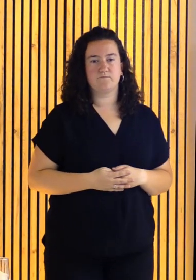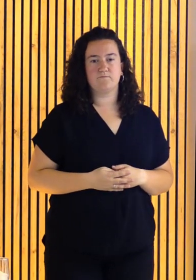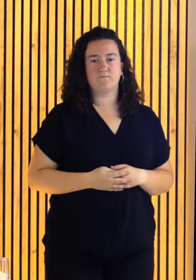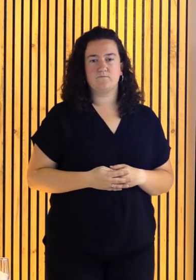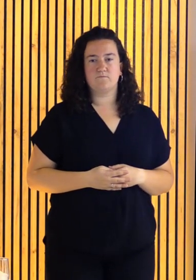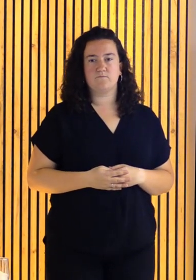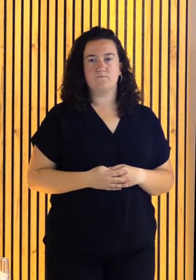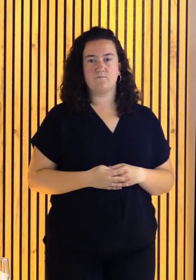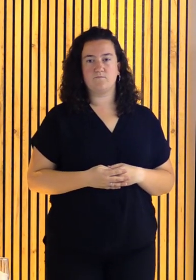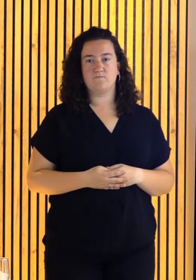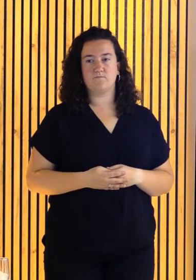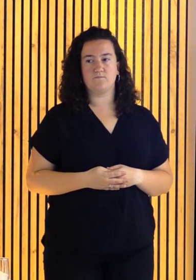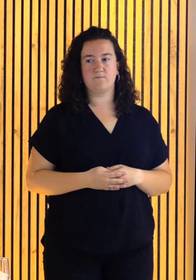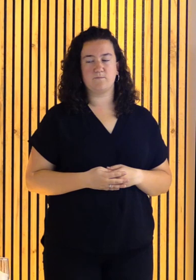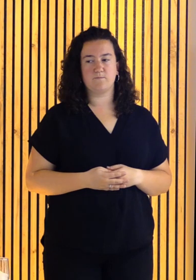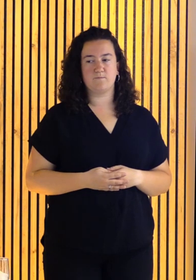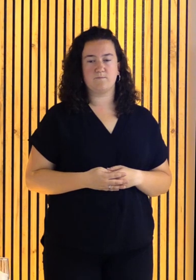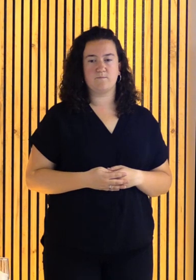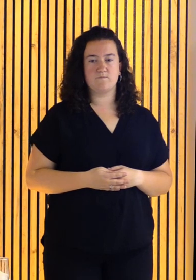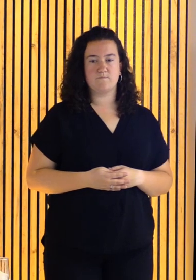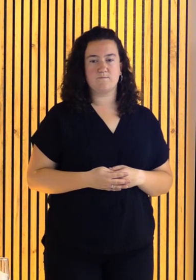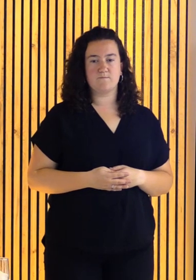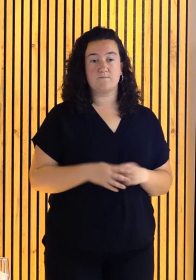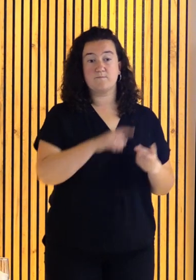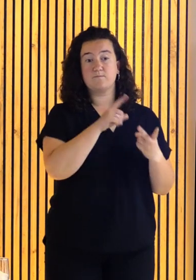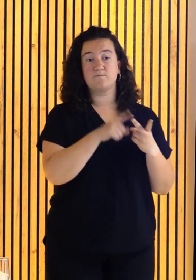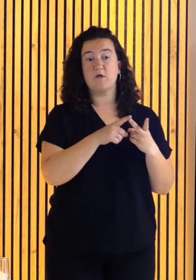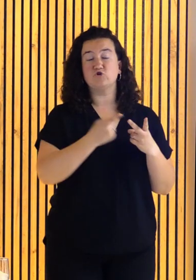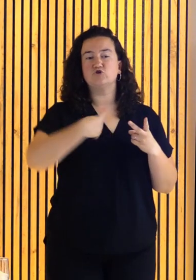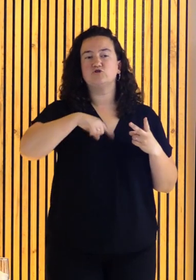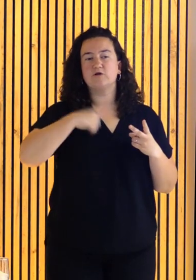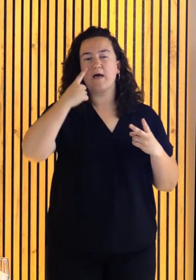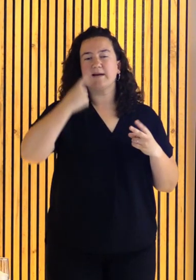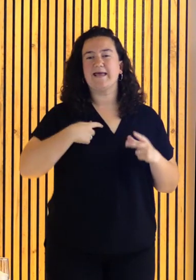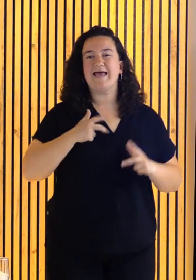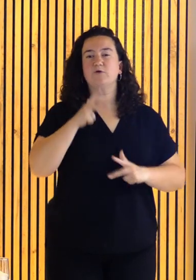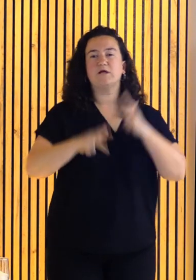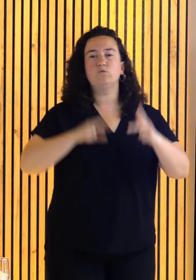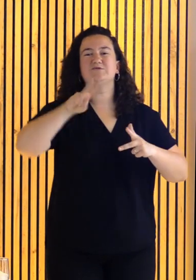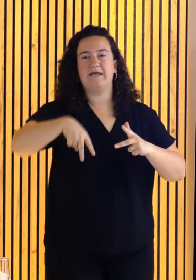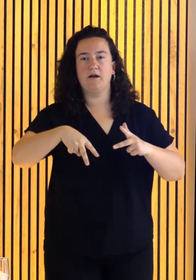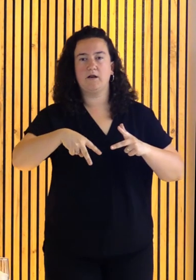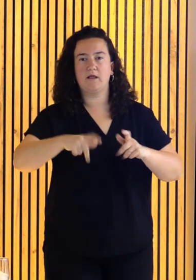hausnartzeko euskaldun izateak sortzen digun zapalkuntza horren inguruan.